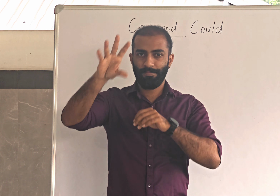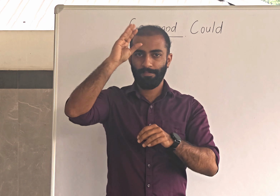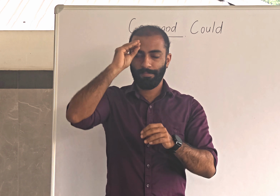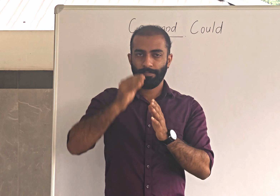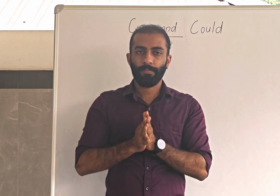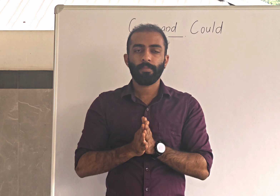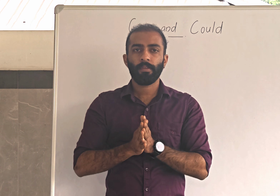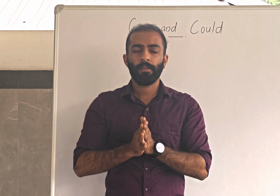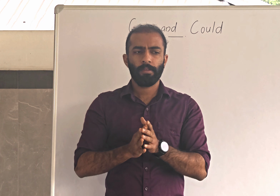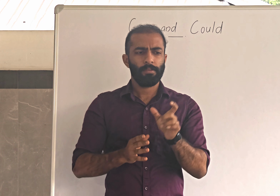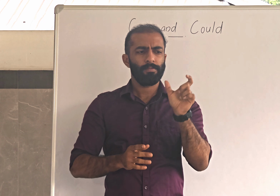പോകുന്നത്.